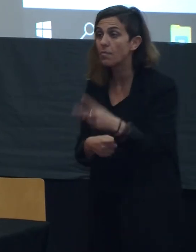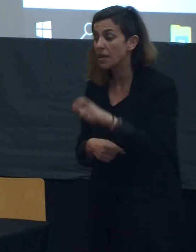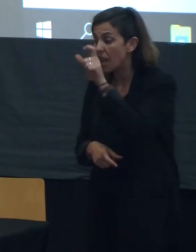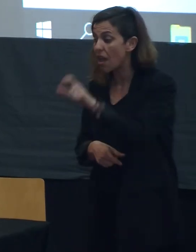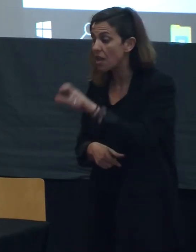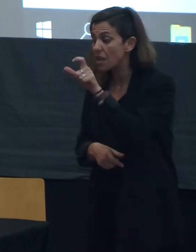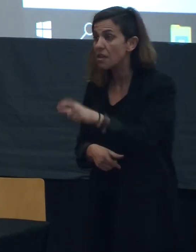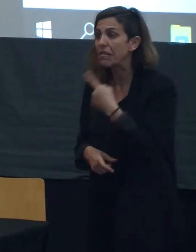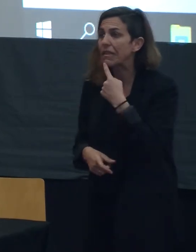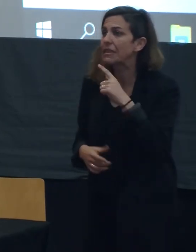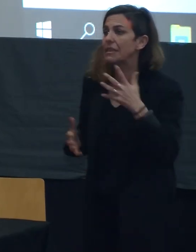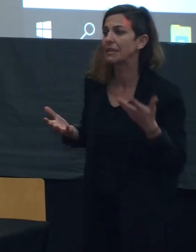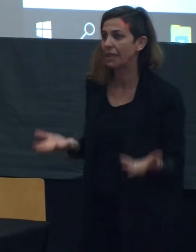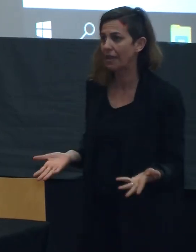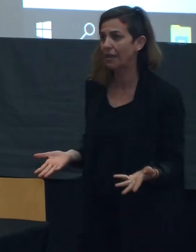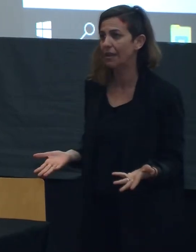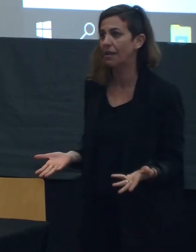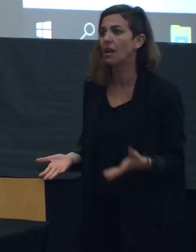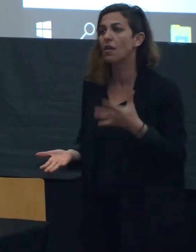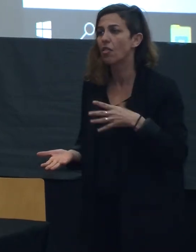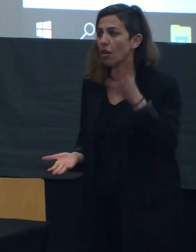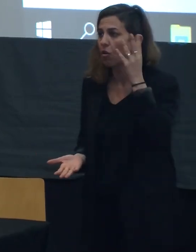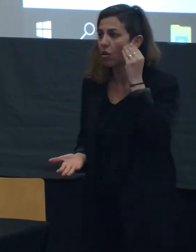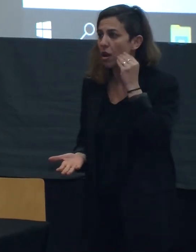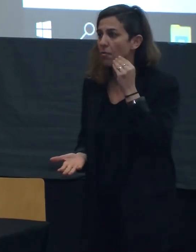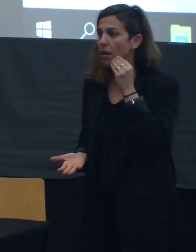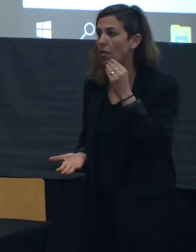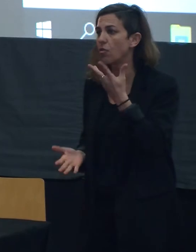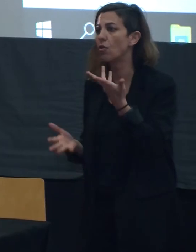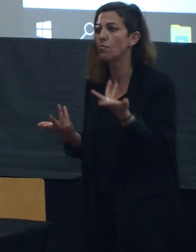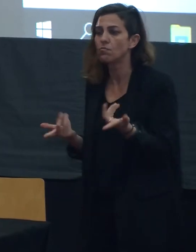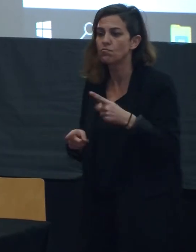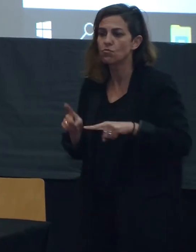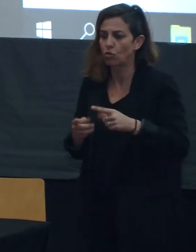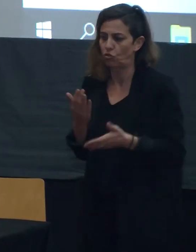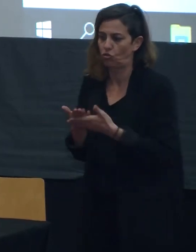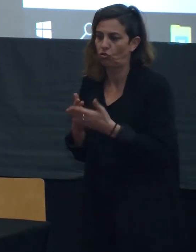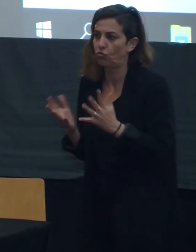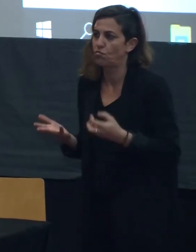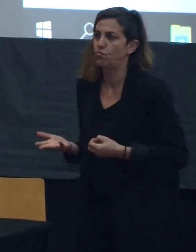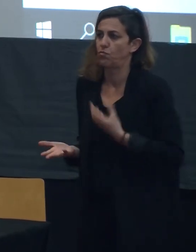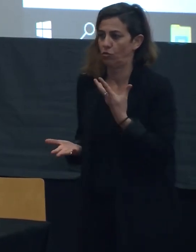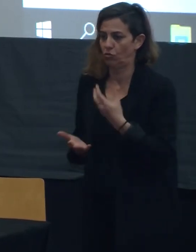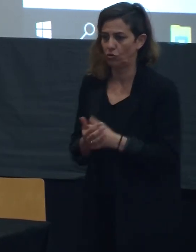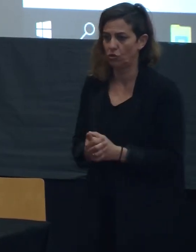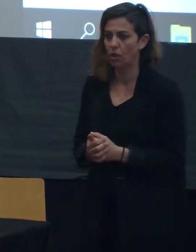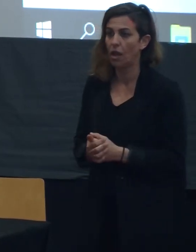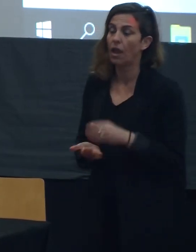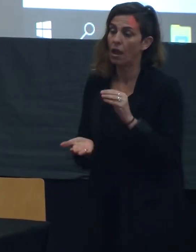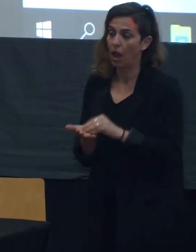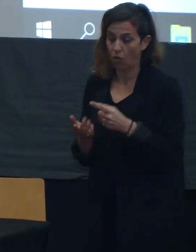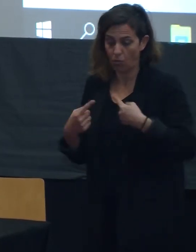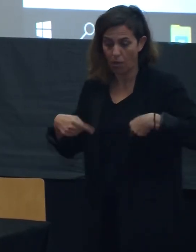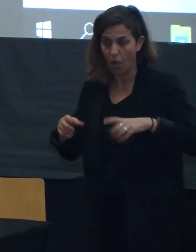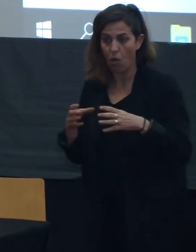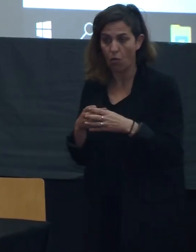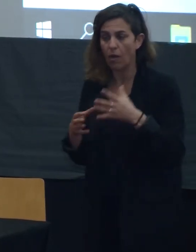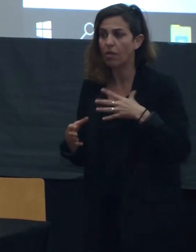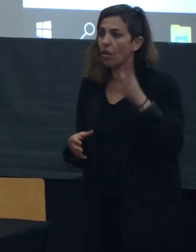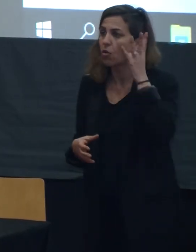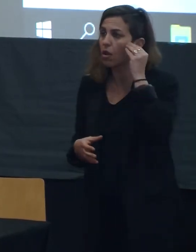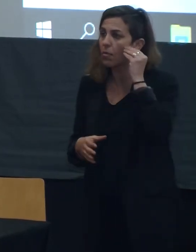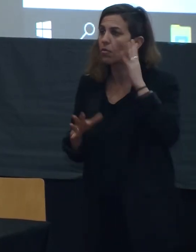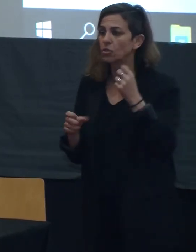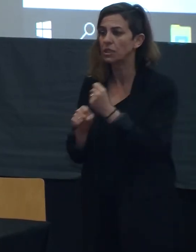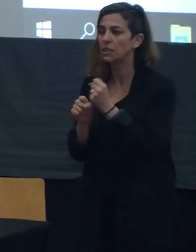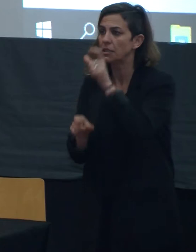ίδιοι συστήνονται και μας ενδιαφέρει να μάθουμε όσα ήδη νιώθουν πως τους βοηθούν περισσότερο. Μας ενδιαφέρουν επίσης οι απόψεις